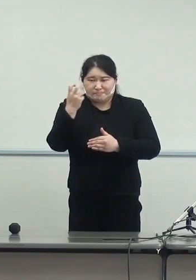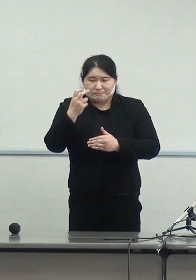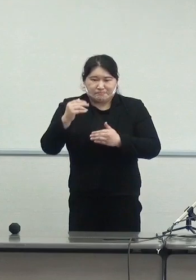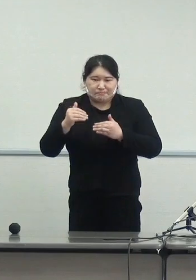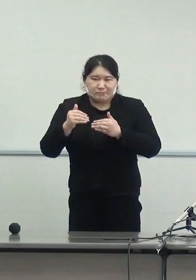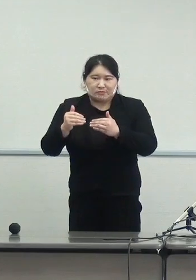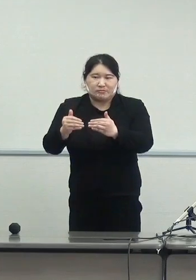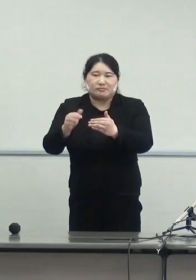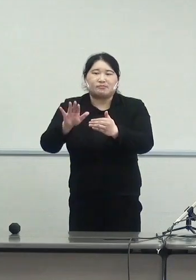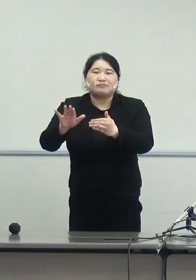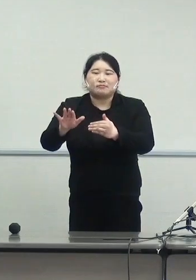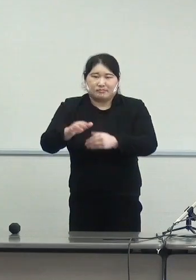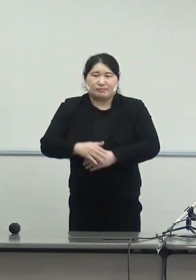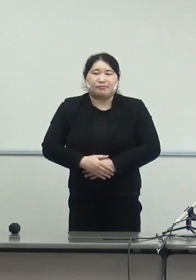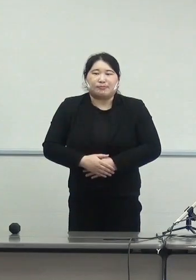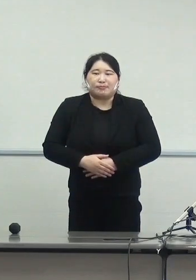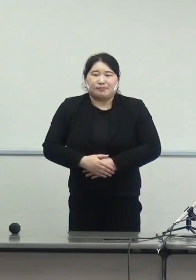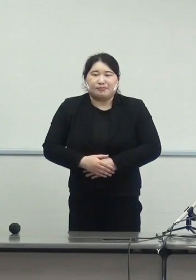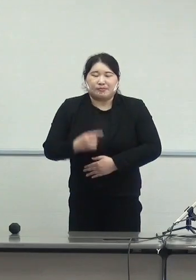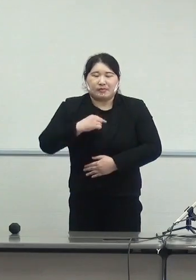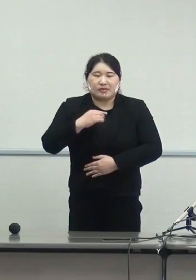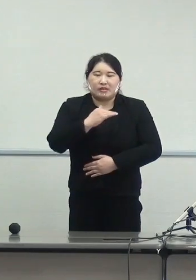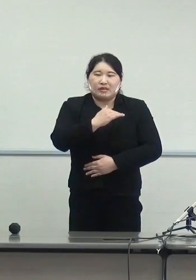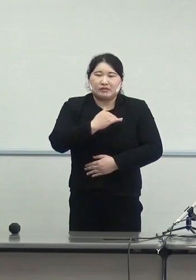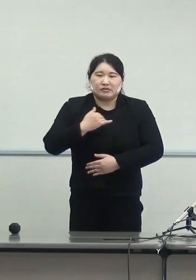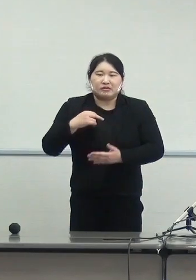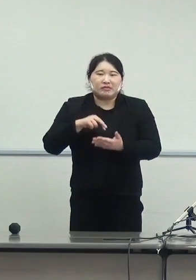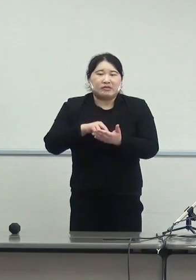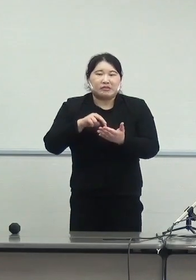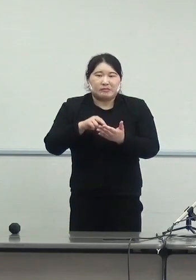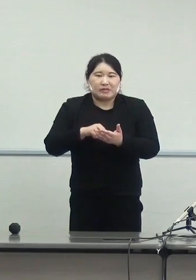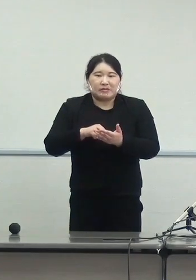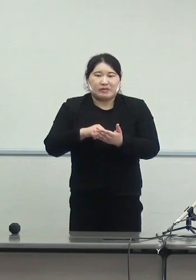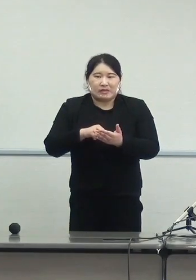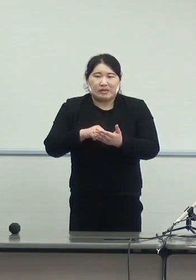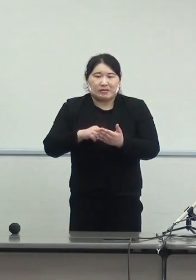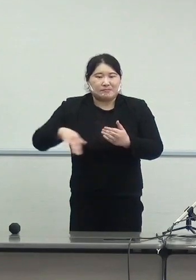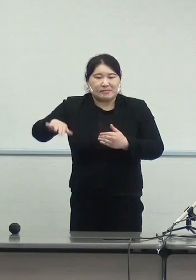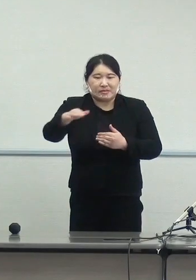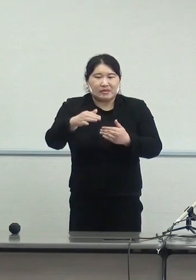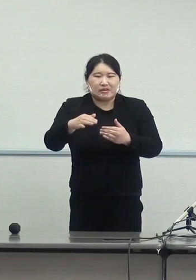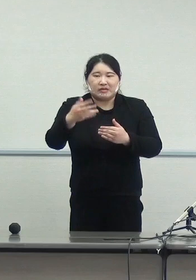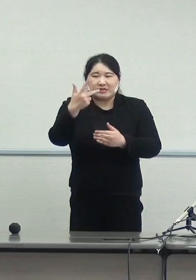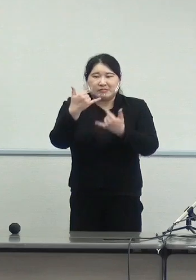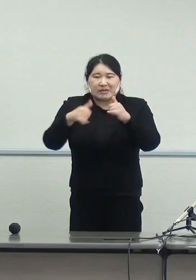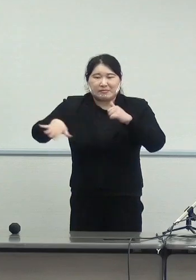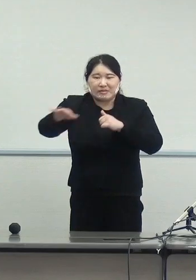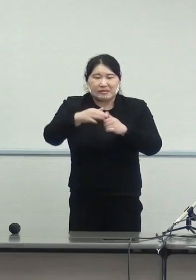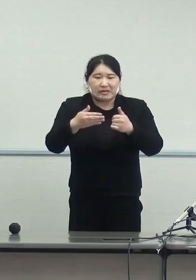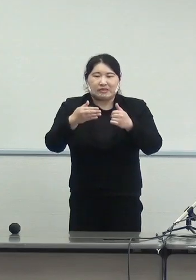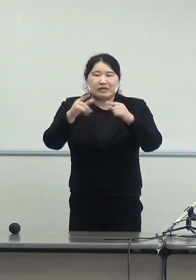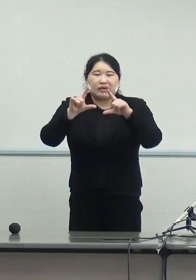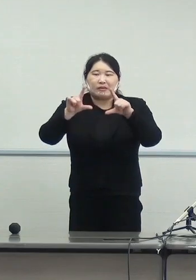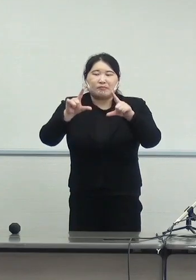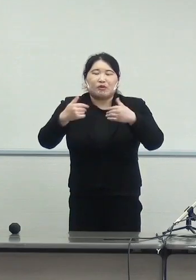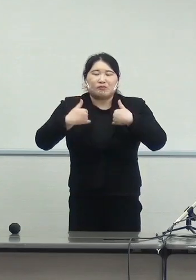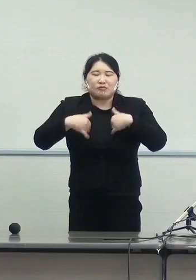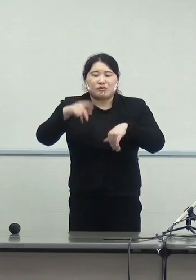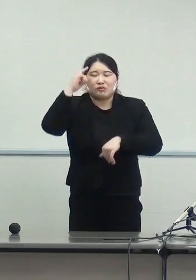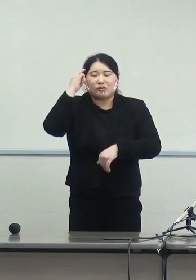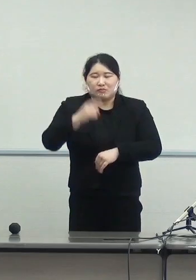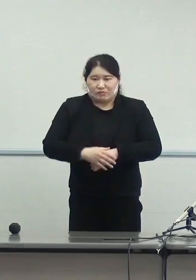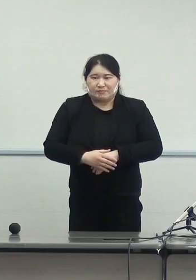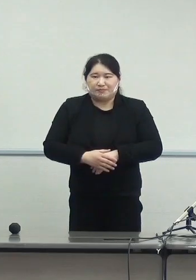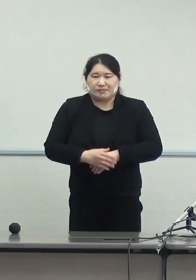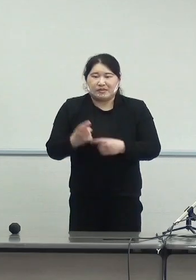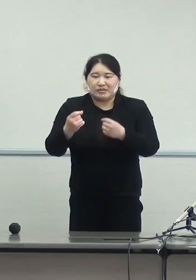てございますので、そういった意味で我々としてはいわゆる広く呼びかけてという形を取っておりません。そういう意味では我々としてはしっかり